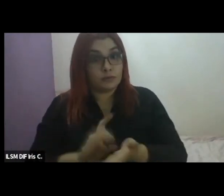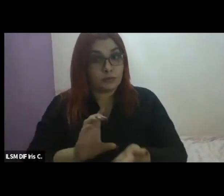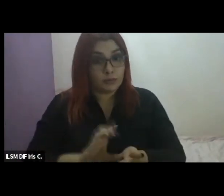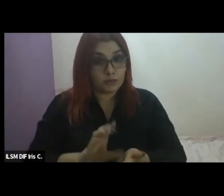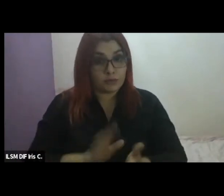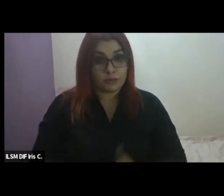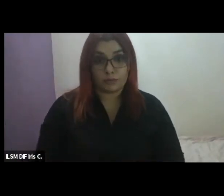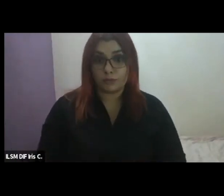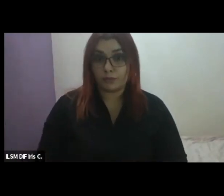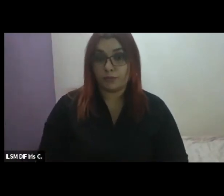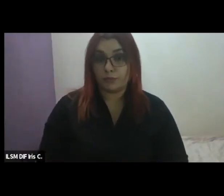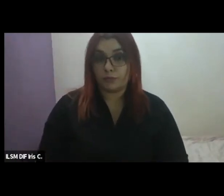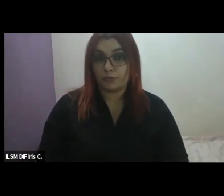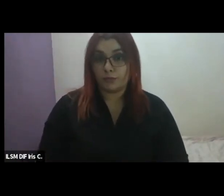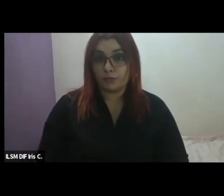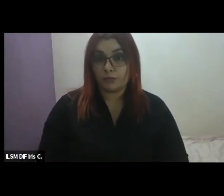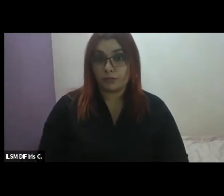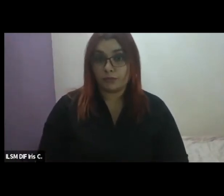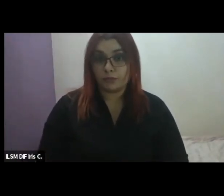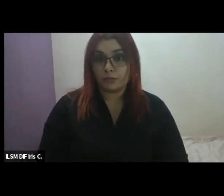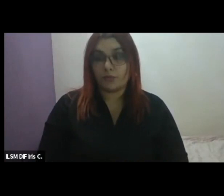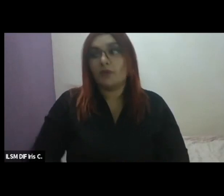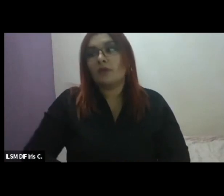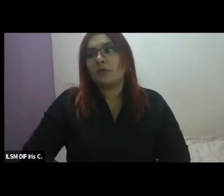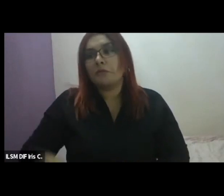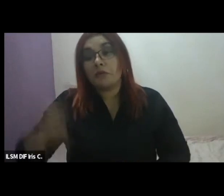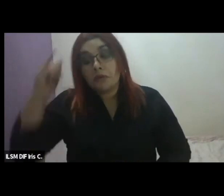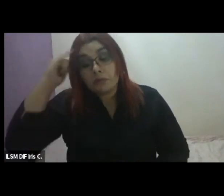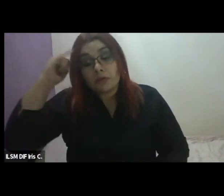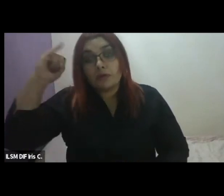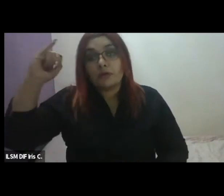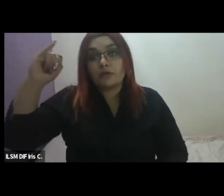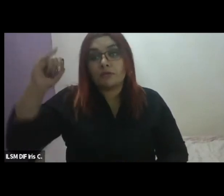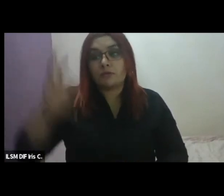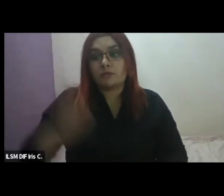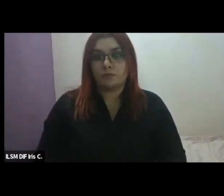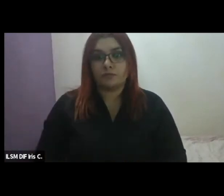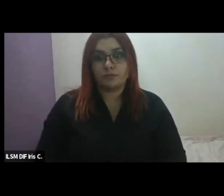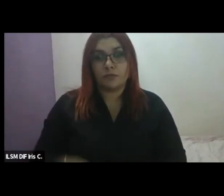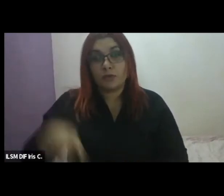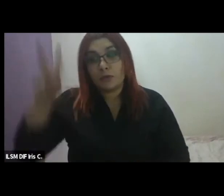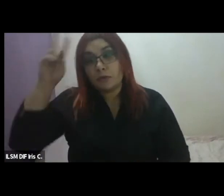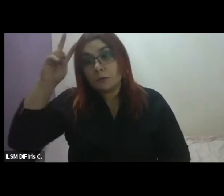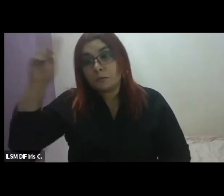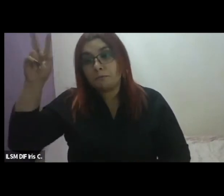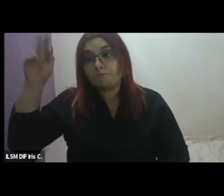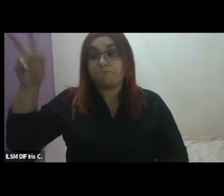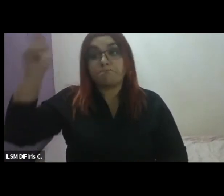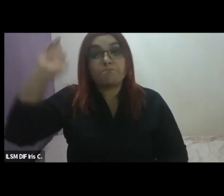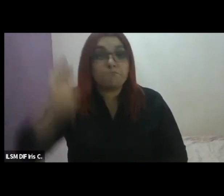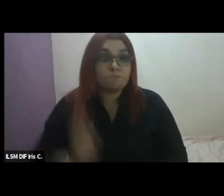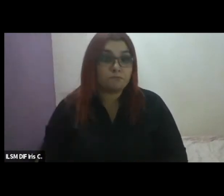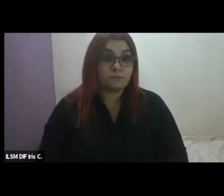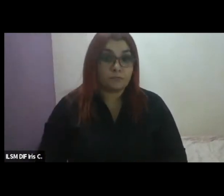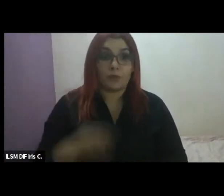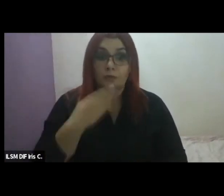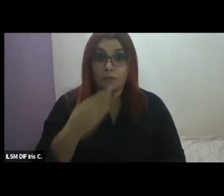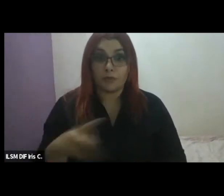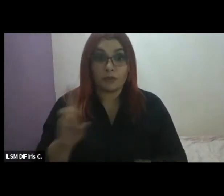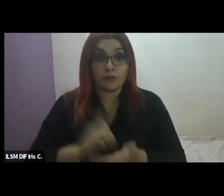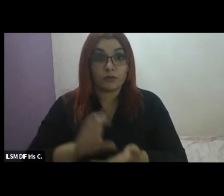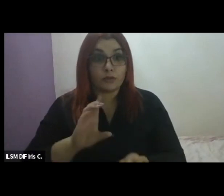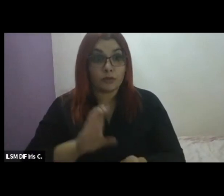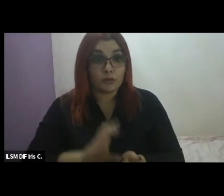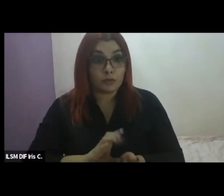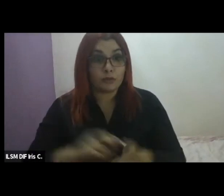es una propuesta para pensarla como categoría política. Y cito, la discapacidad es una